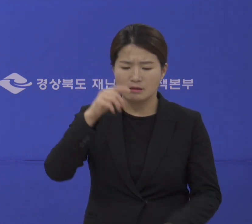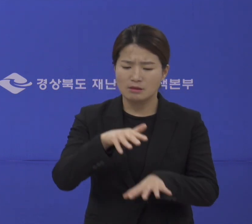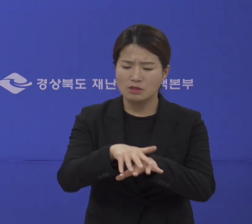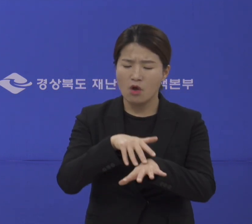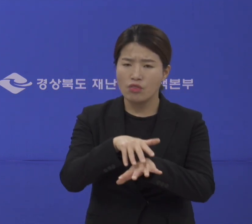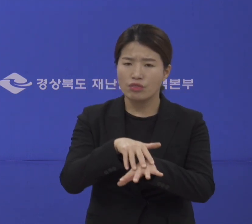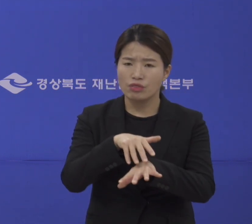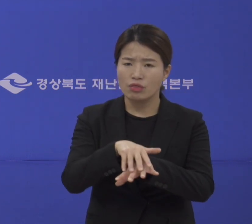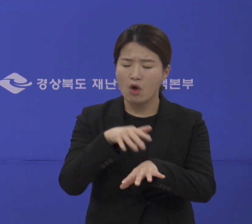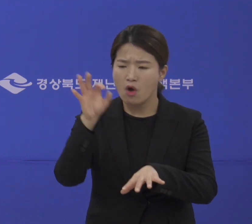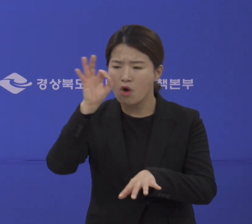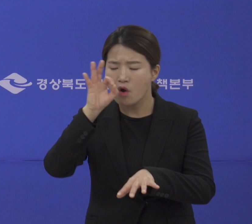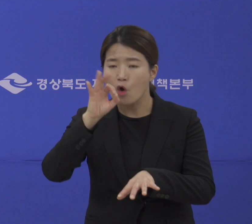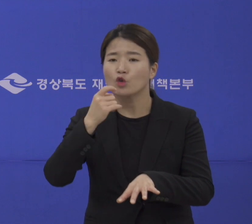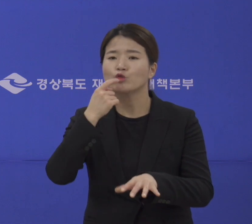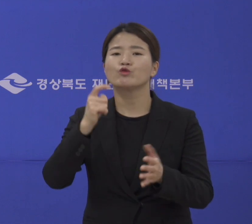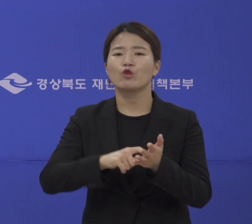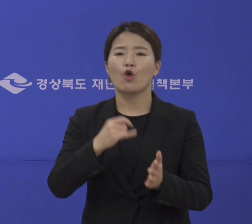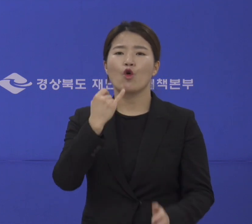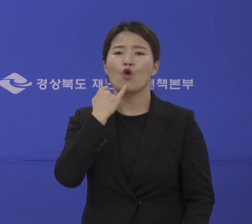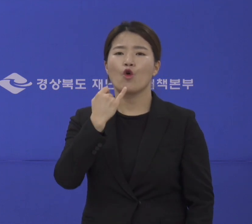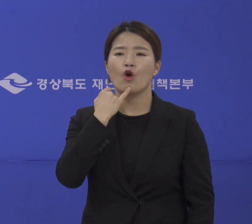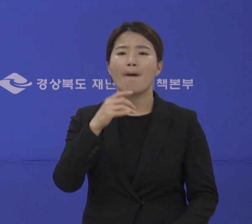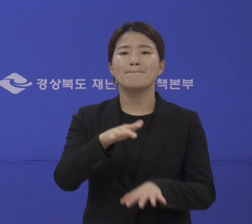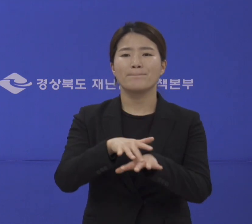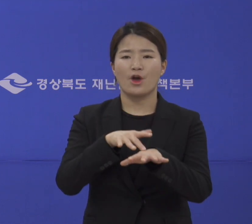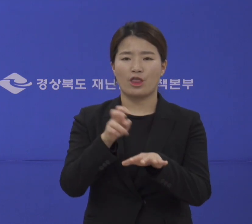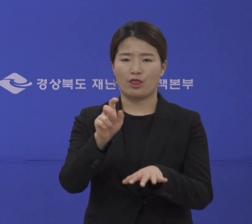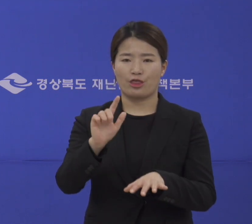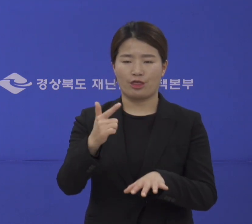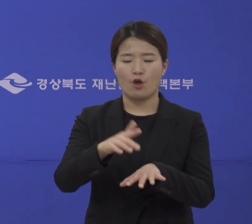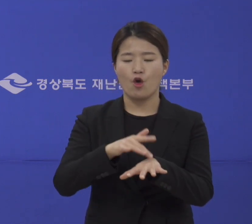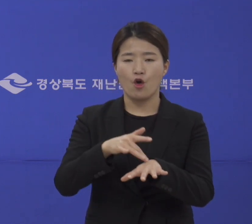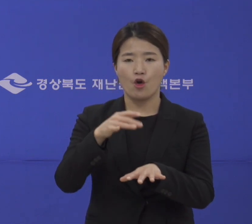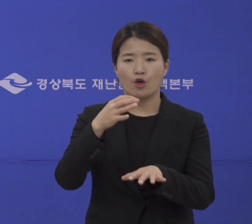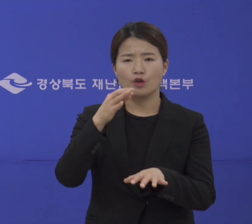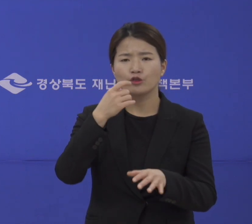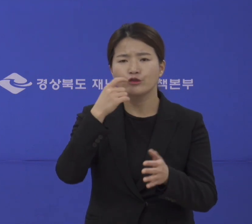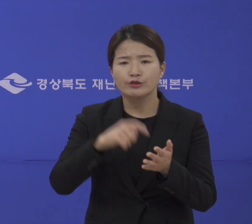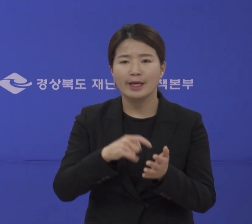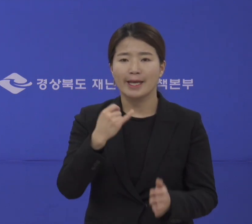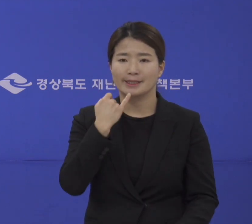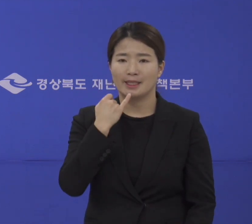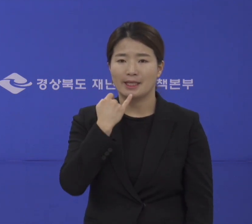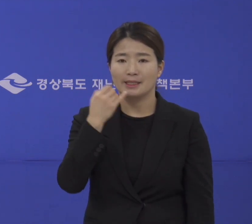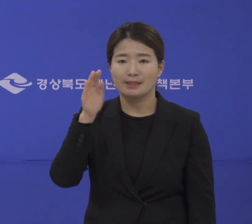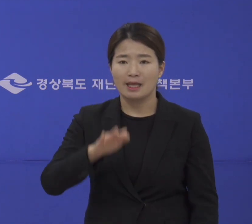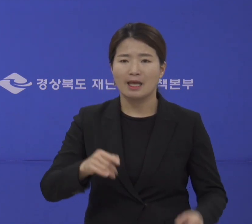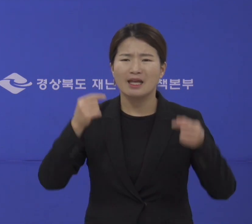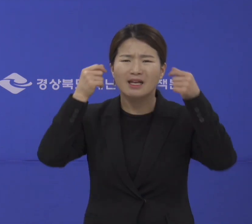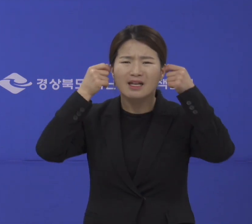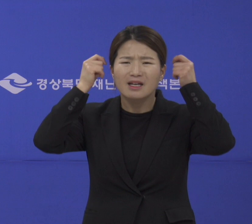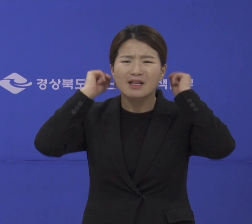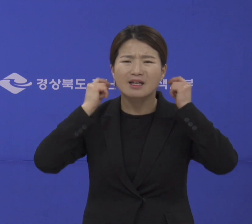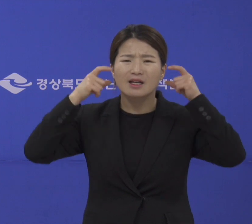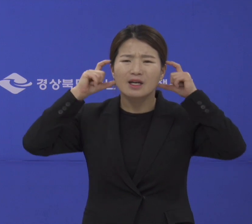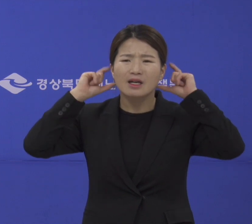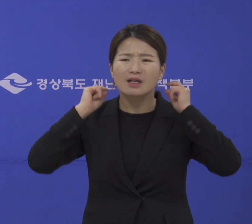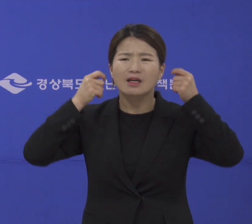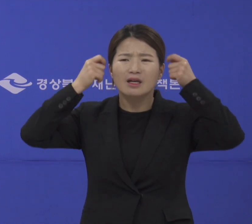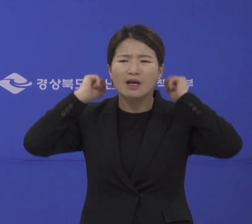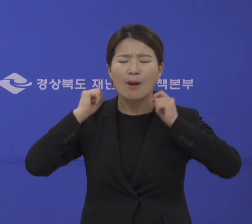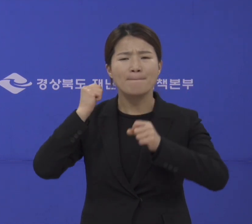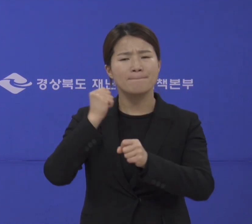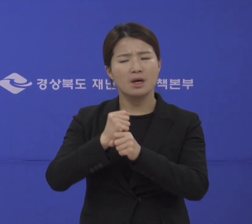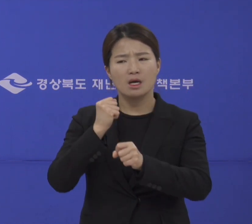원단은 좀 구할 수가 있는데 그래도 이 면 마스크 요 부품, 요 귀에 거는 부품, 요걸